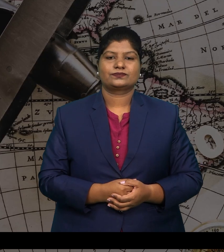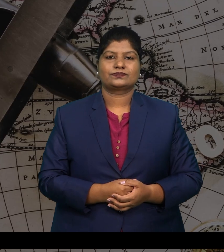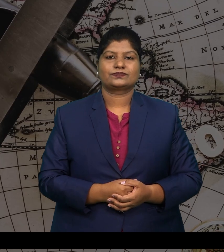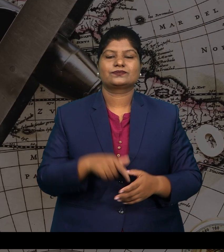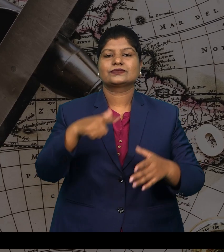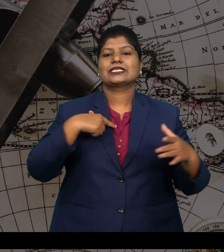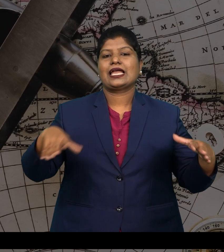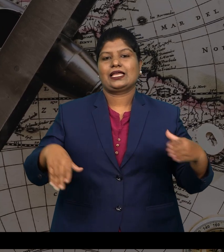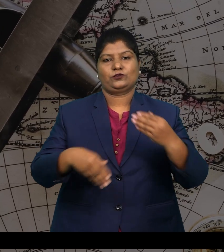ముగింపు.